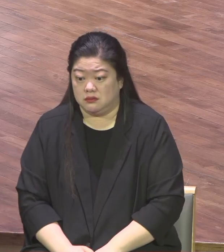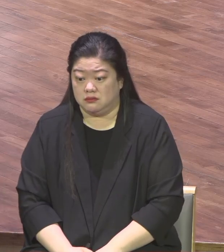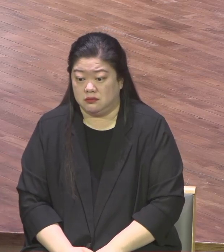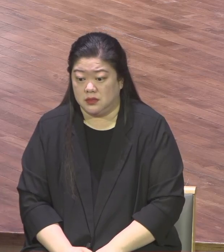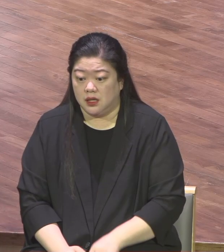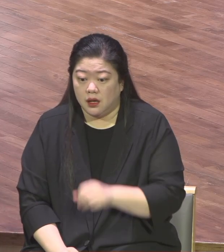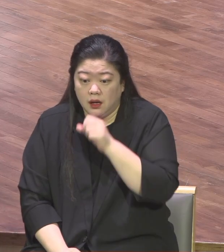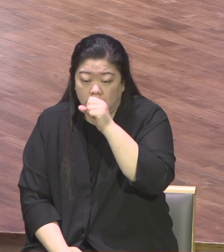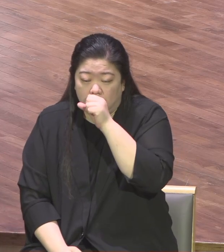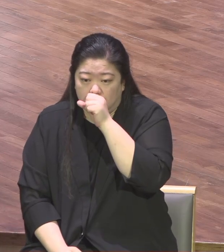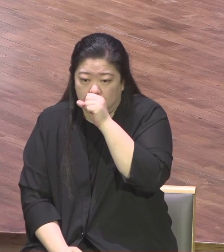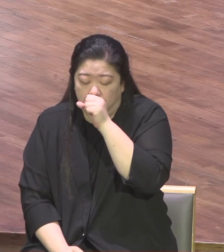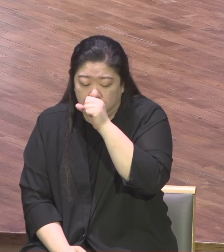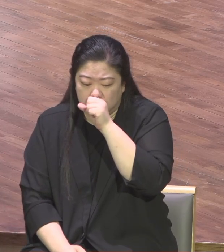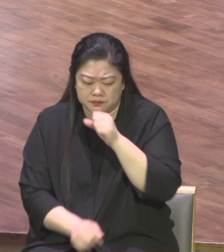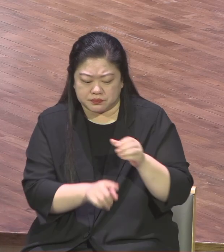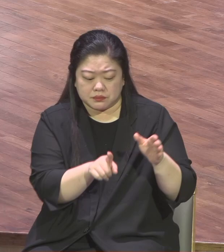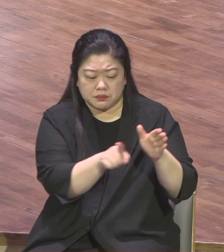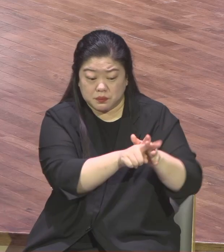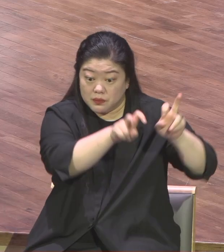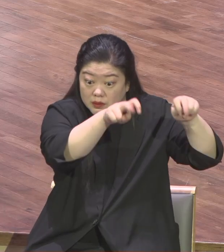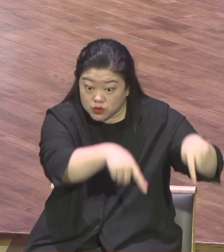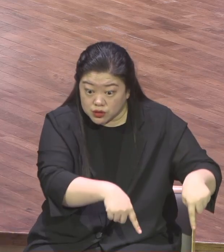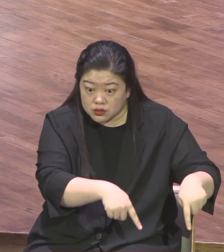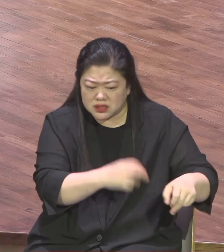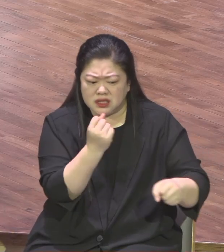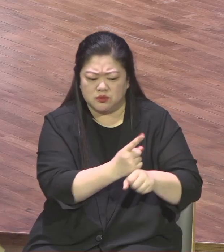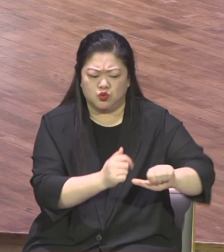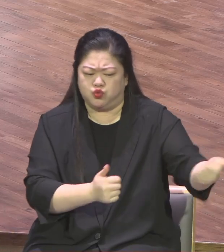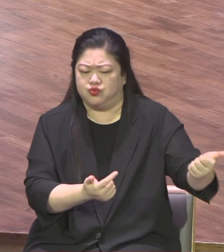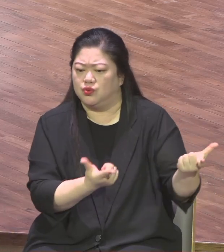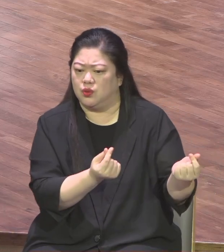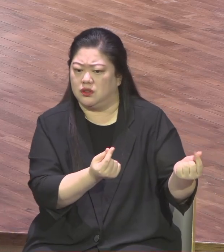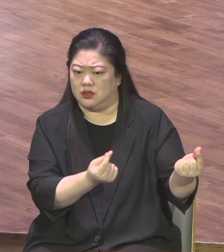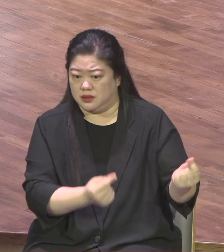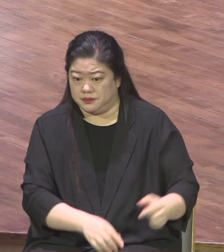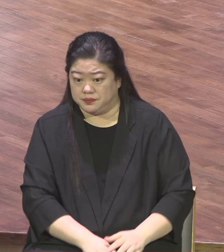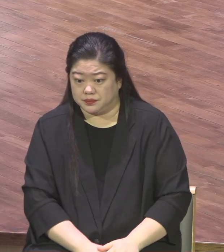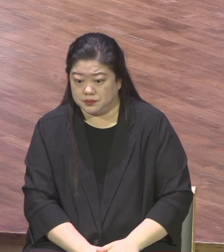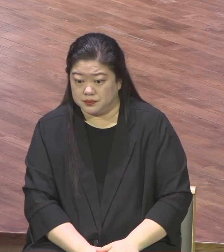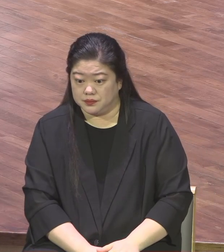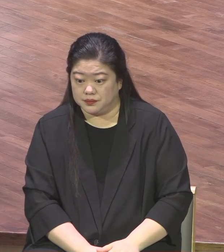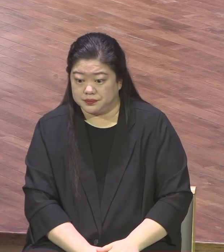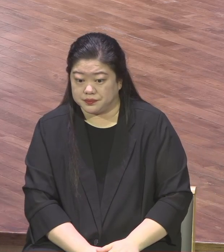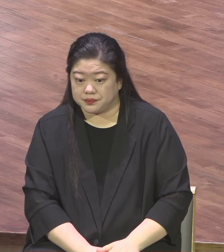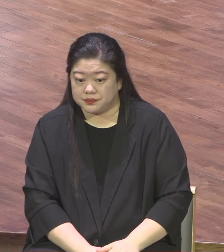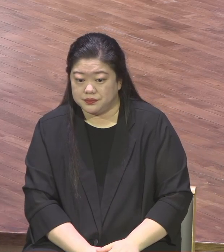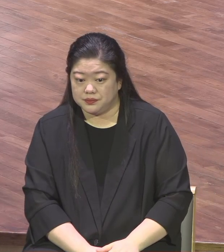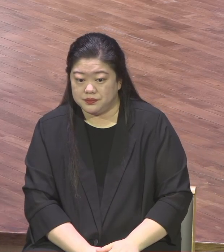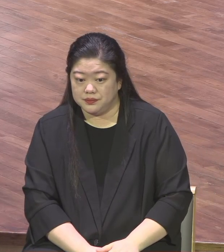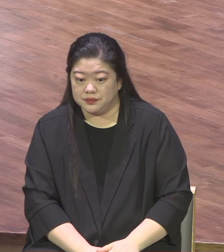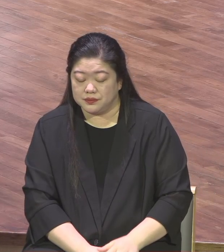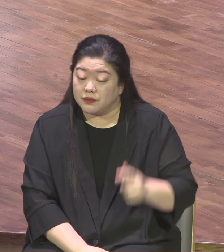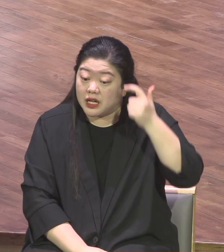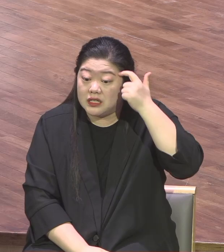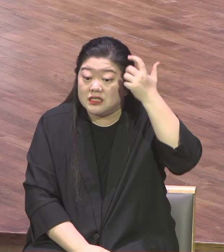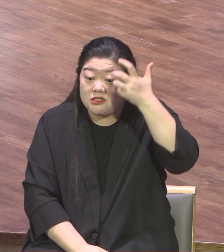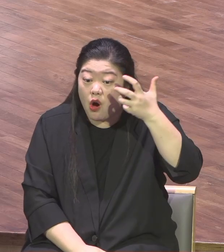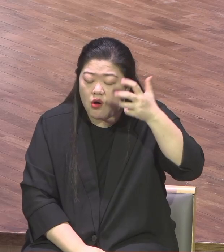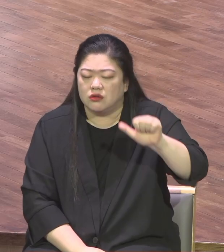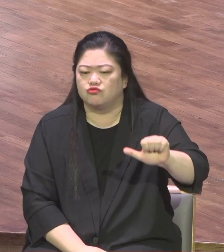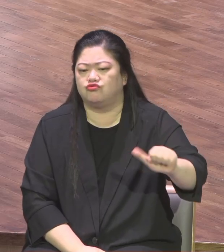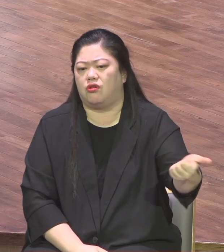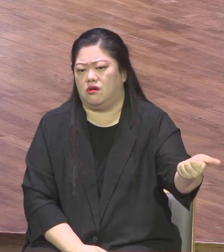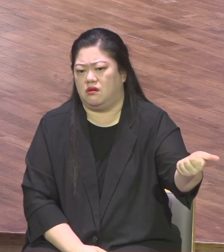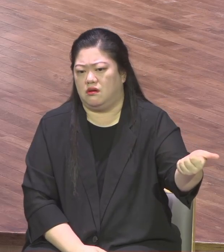죽었어요. 불신자는 지금 죽은 상태예요. 저 불신자들은 예수 안 믿는 분들은 이 죽어 있는 상태입니다.